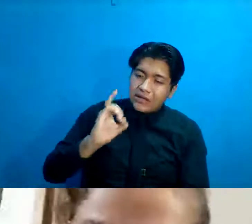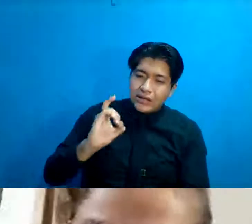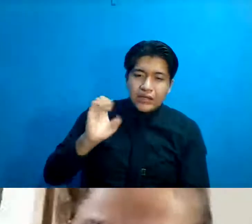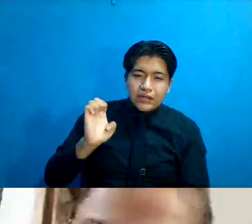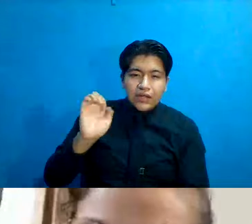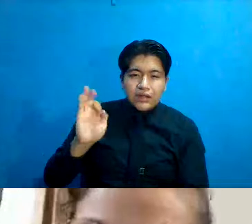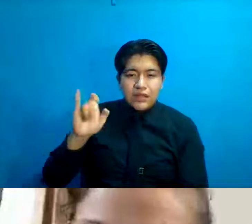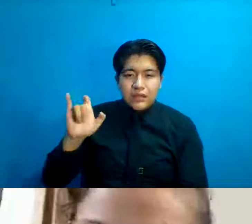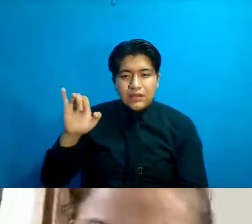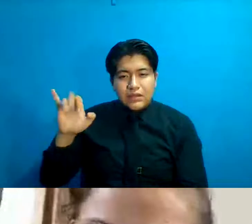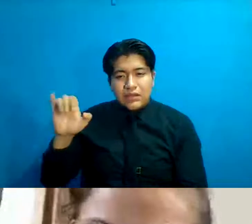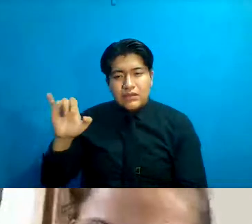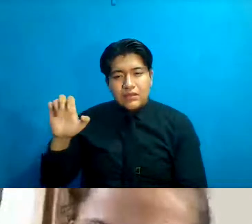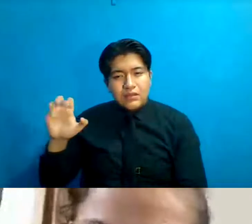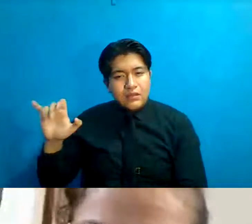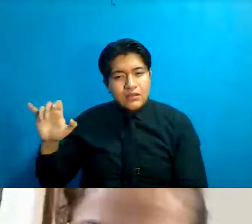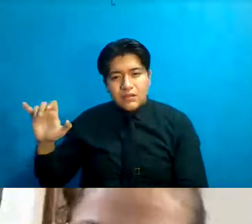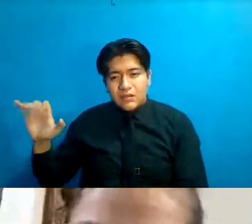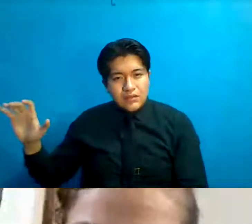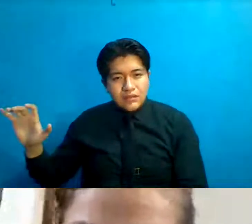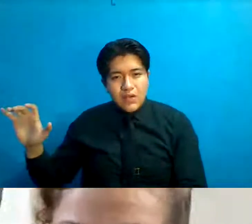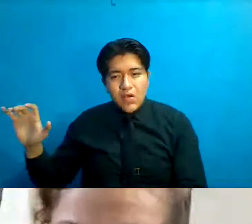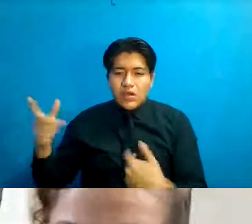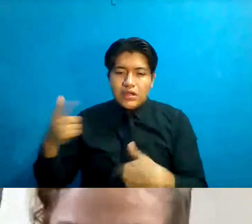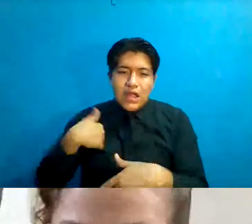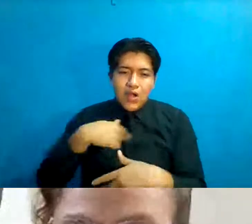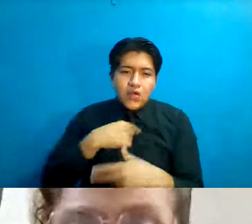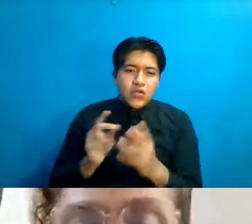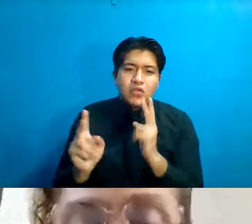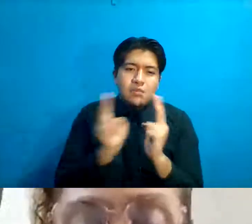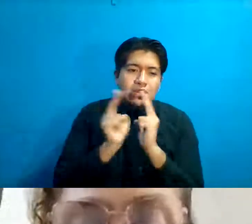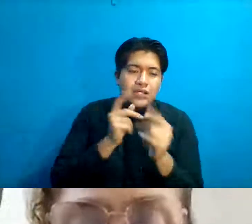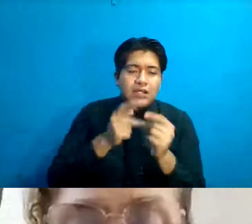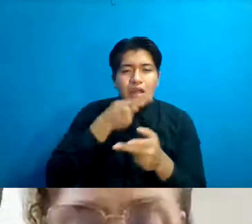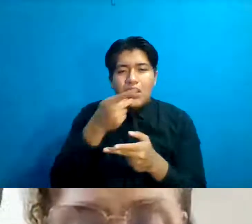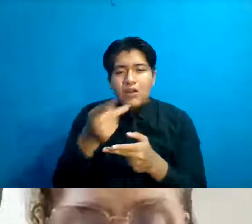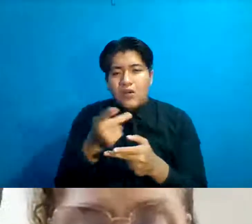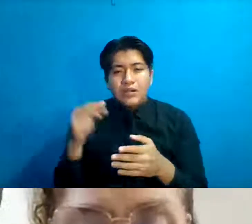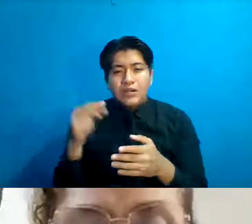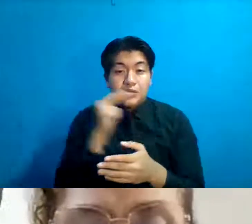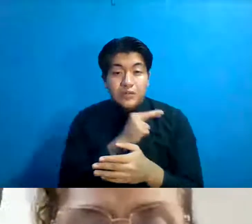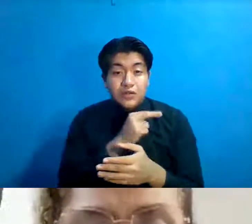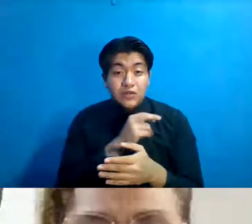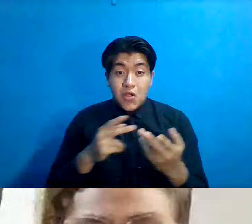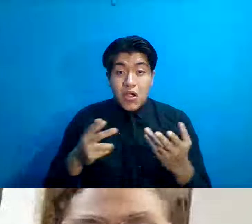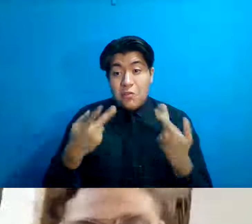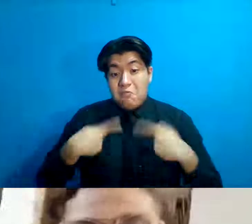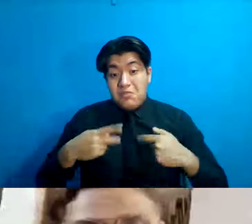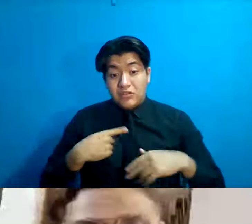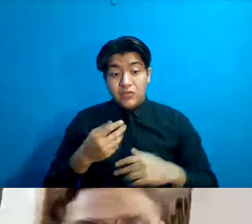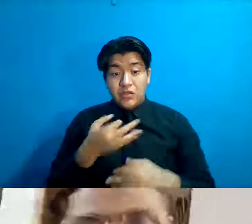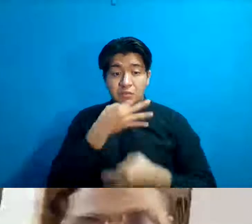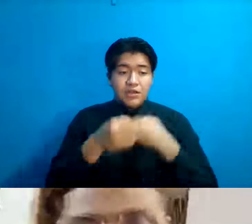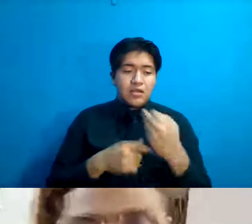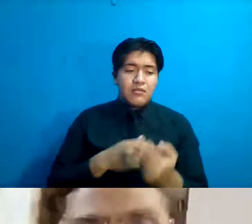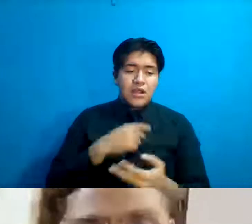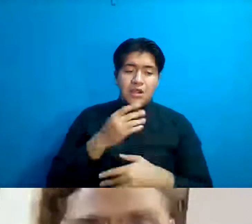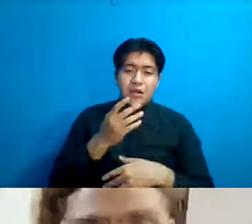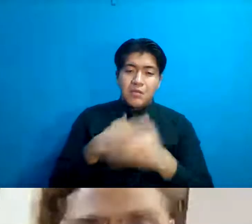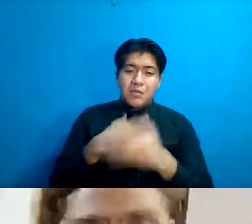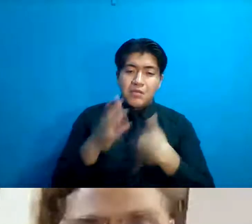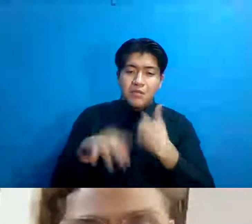a la velocidad en la que estoy hablando, incluso hay exponentes que hablan más rápido que yo,